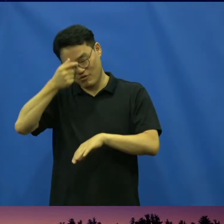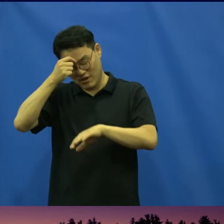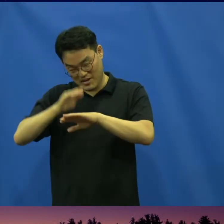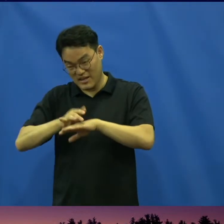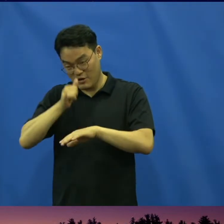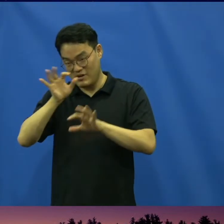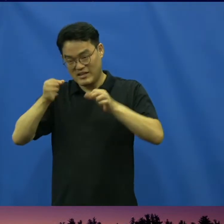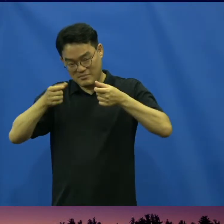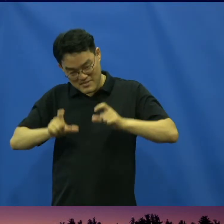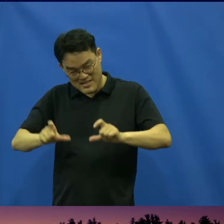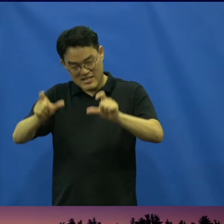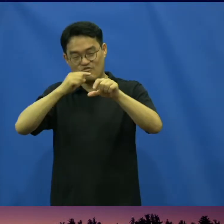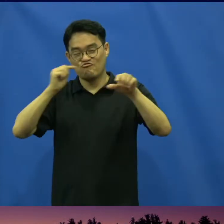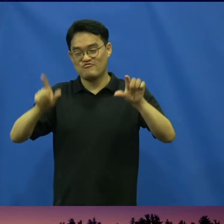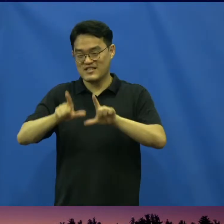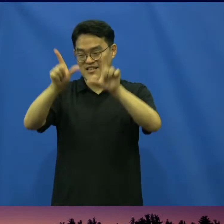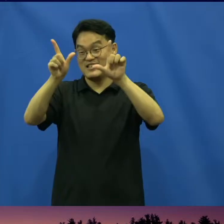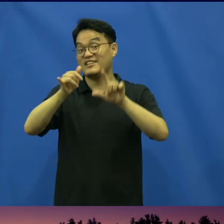승리하게 될 줄로 믿습니다.